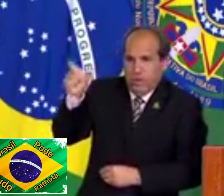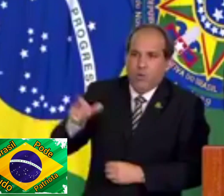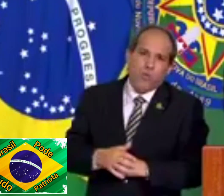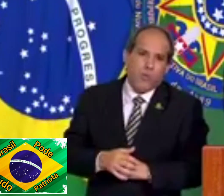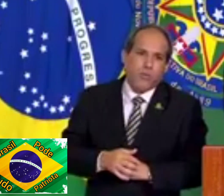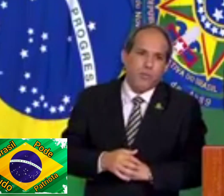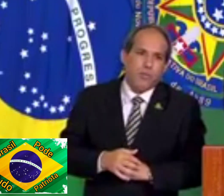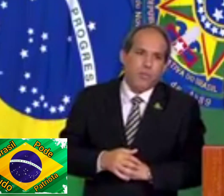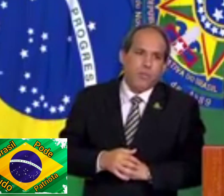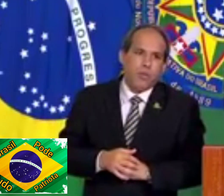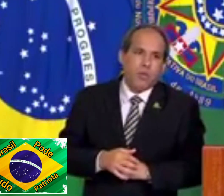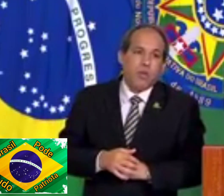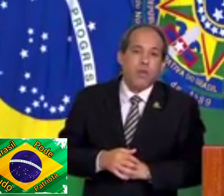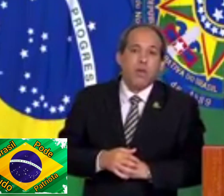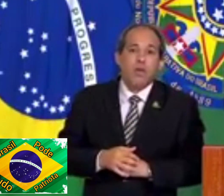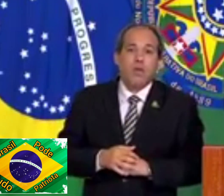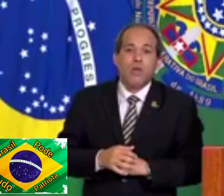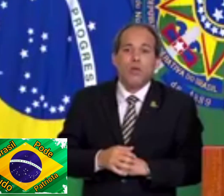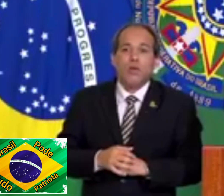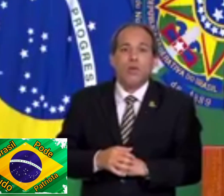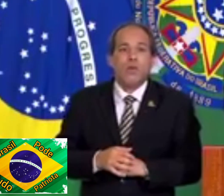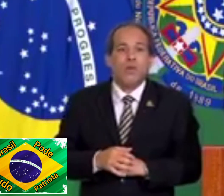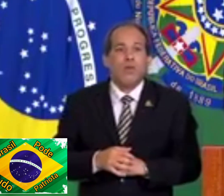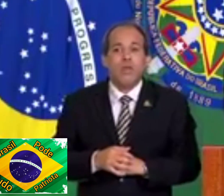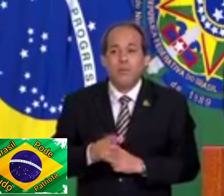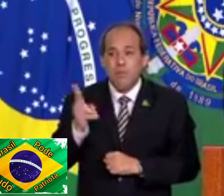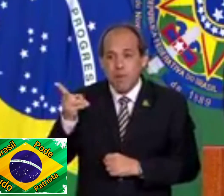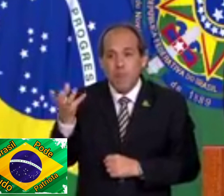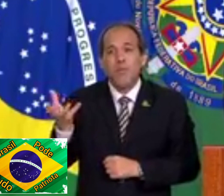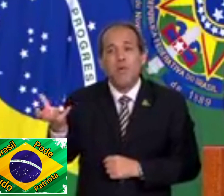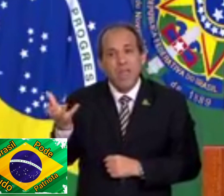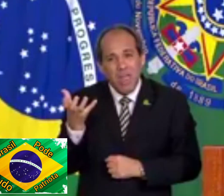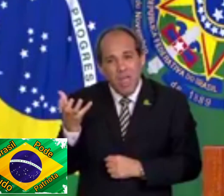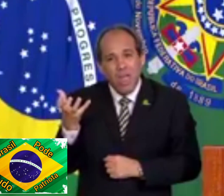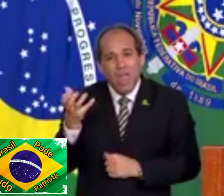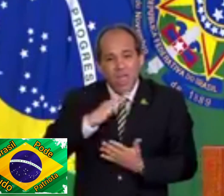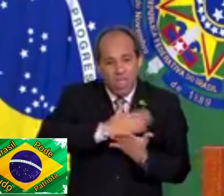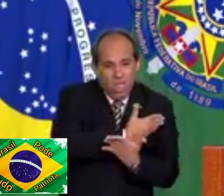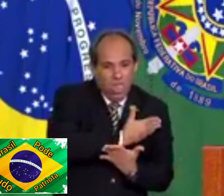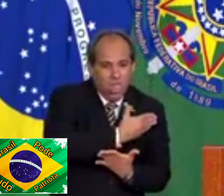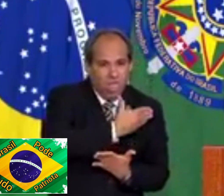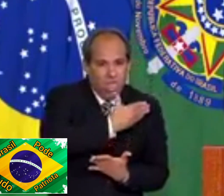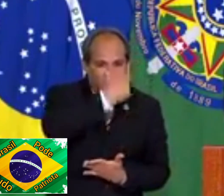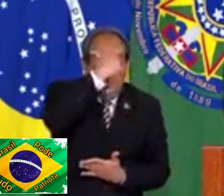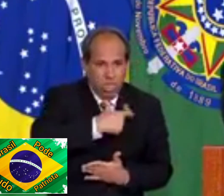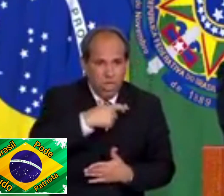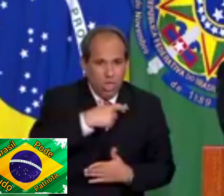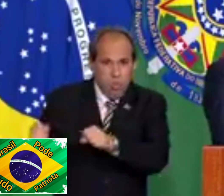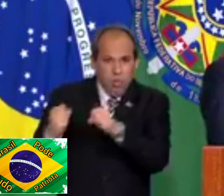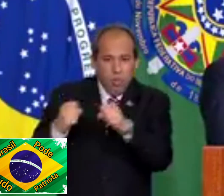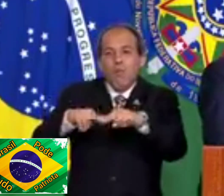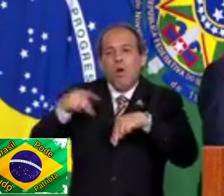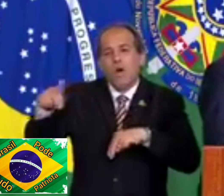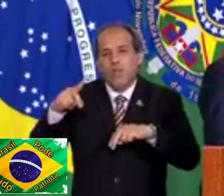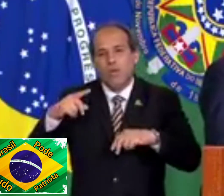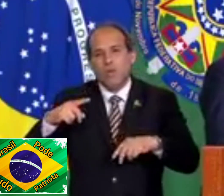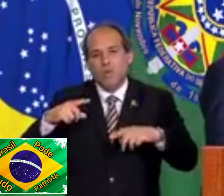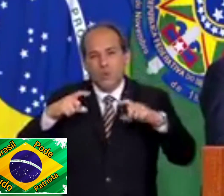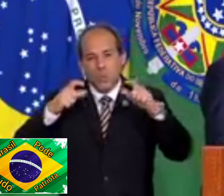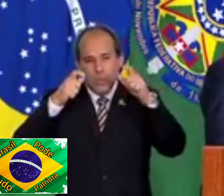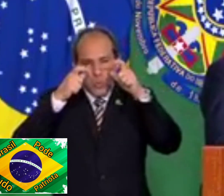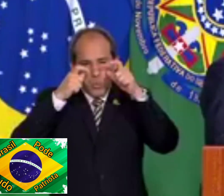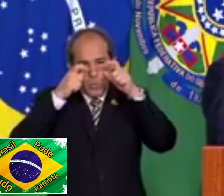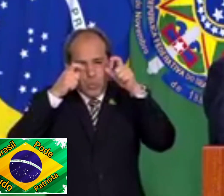que desejam a cadeira do poder por ambição, bem como, Paulo Guedes, o interesse de